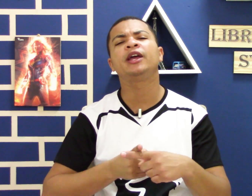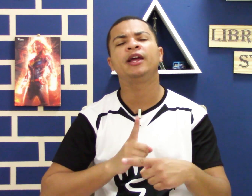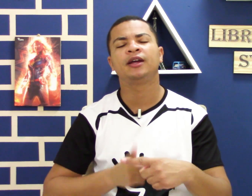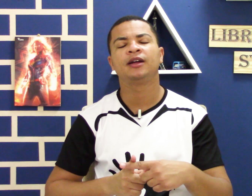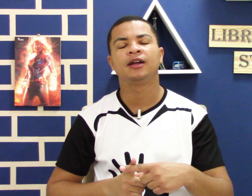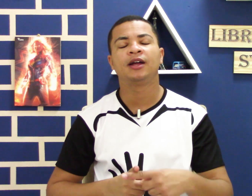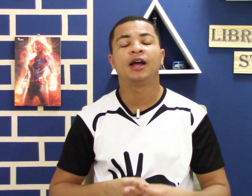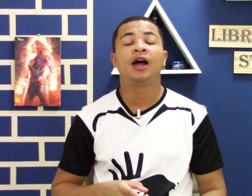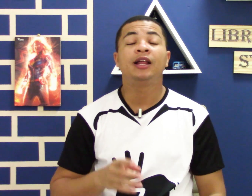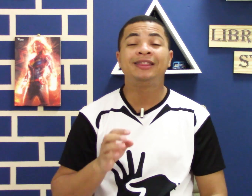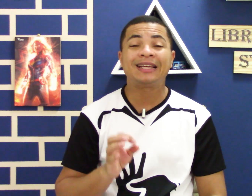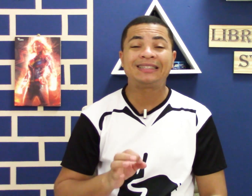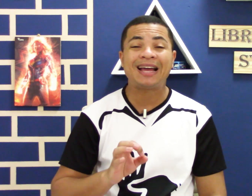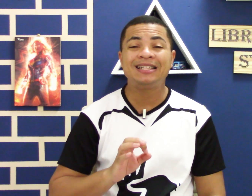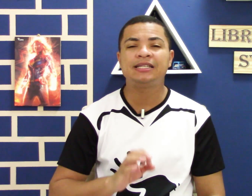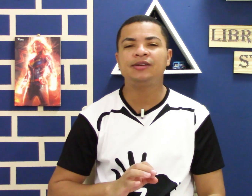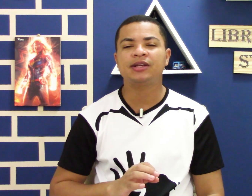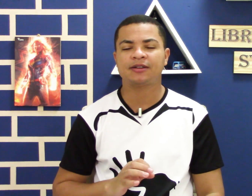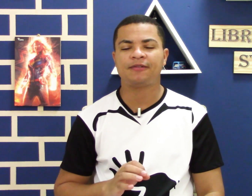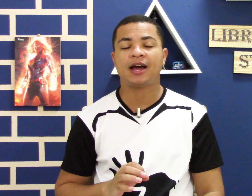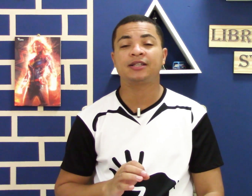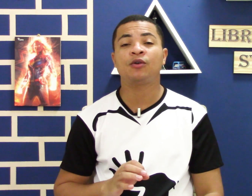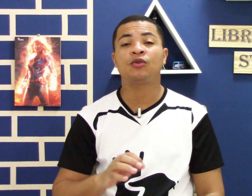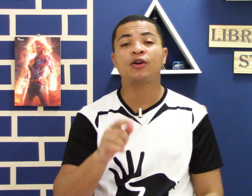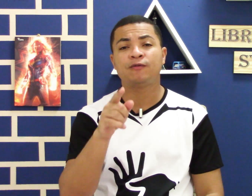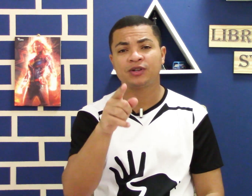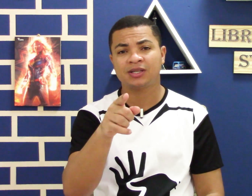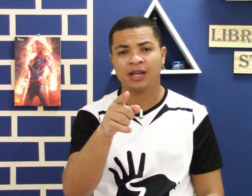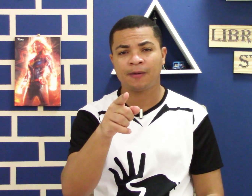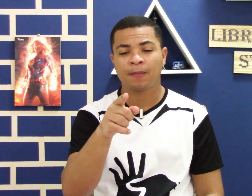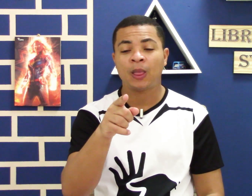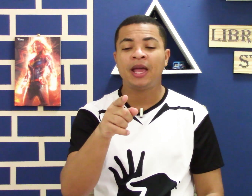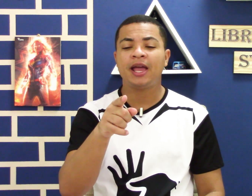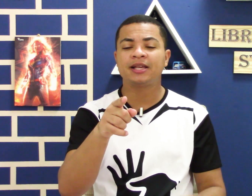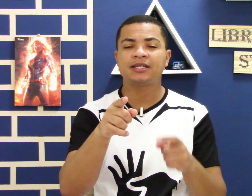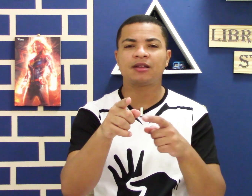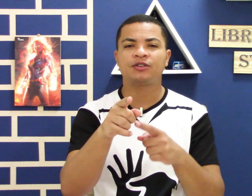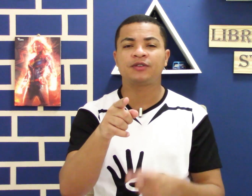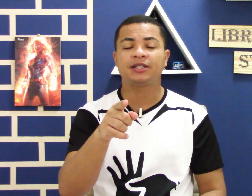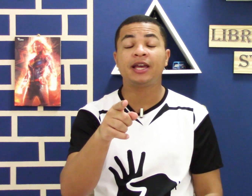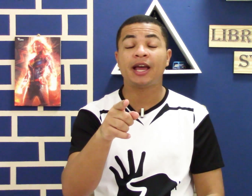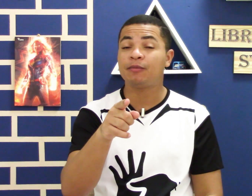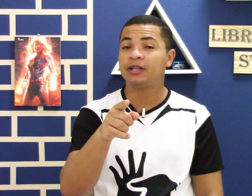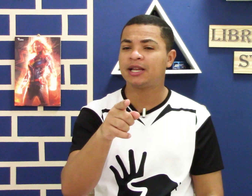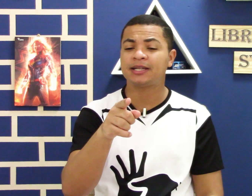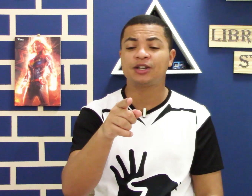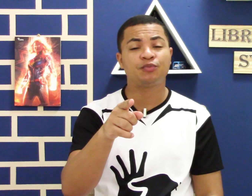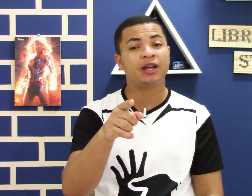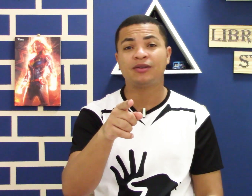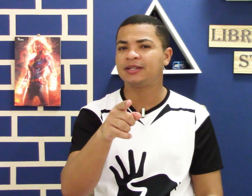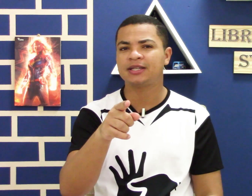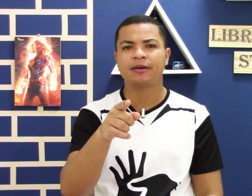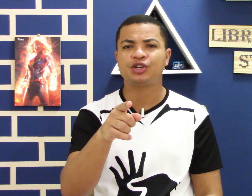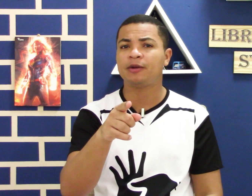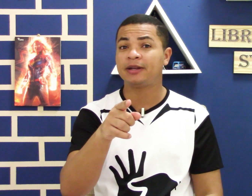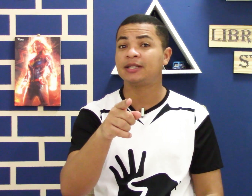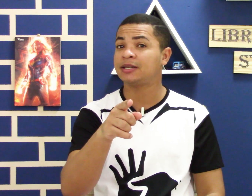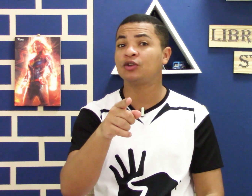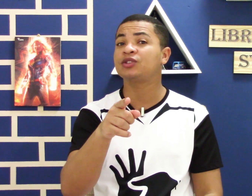quê? Detalhezinho nessa frase. Eu coloquei o você. Esse sinal de você, ele é muito interessante, porque não necessariamente ele precisa ser